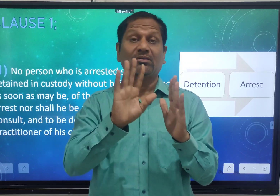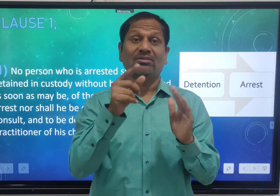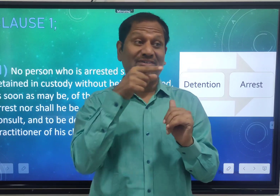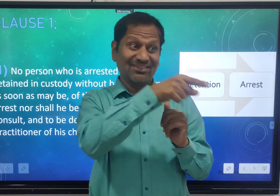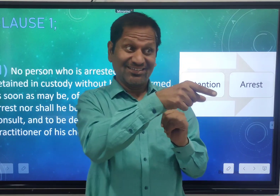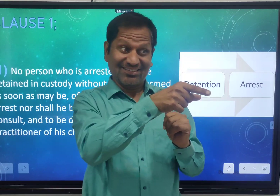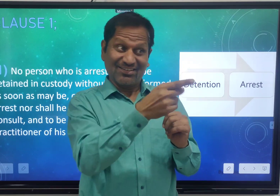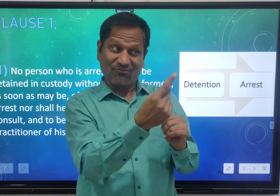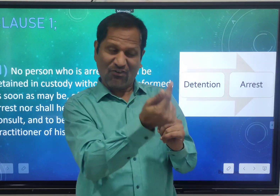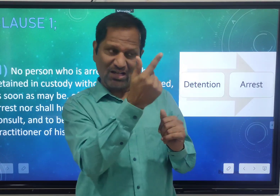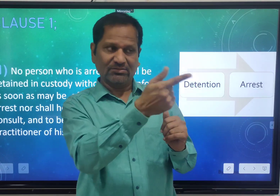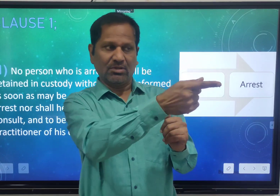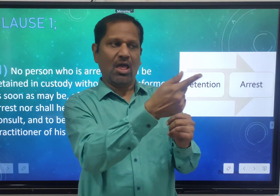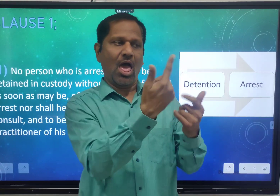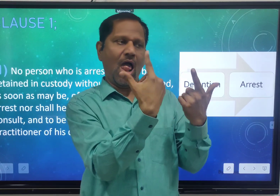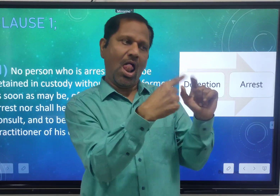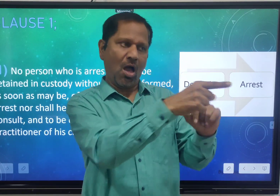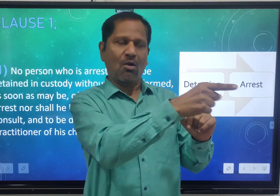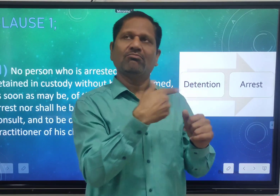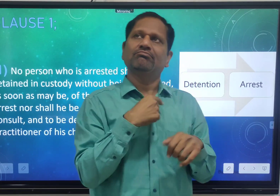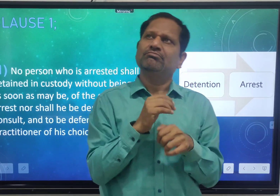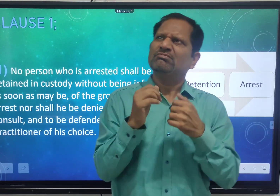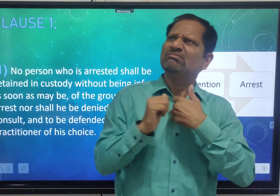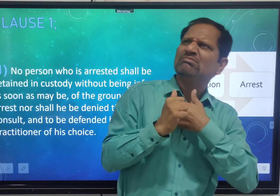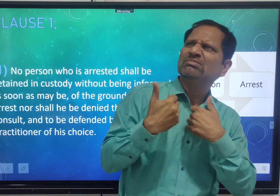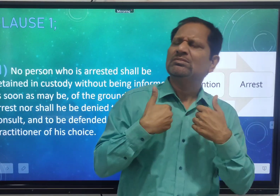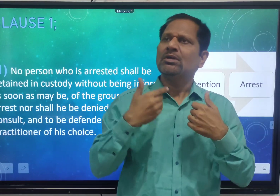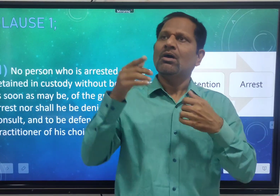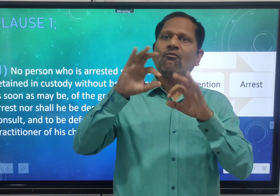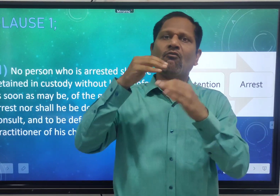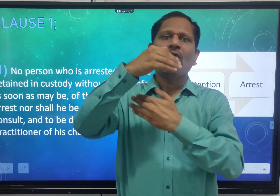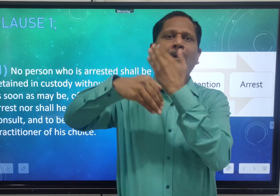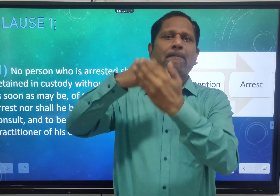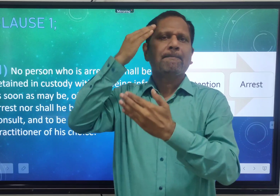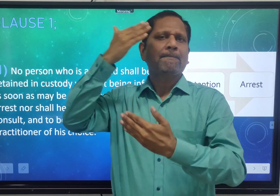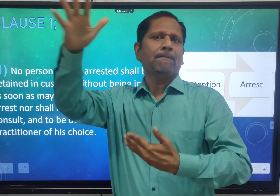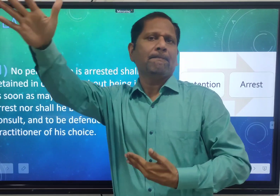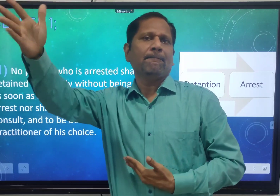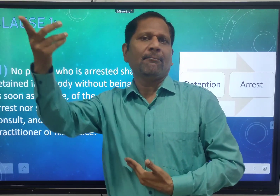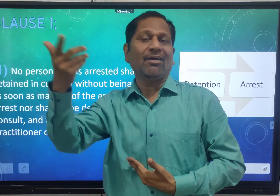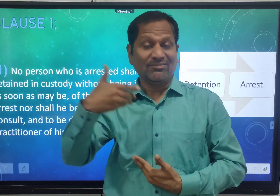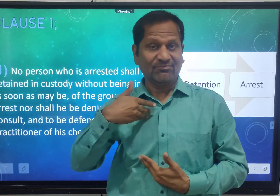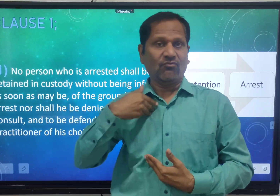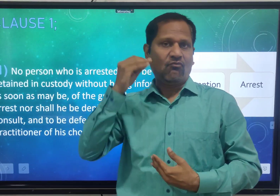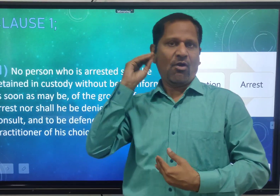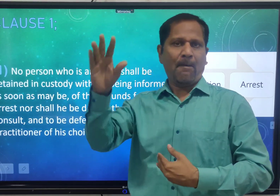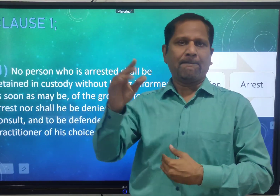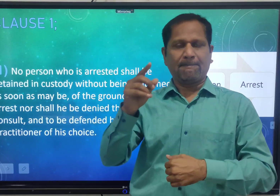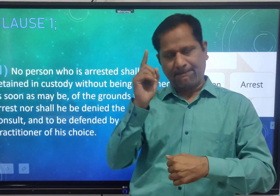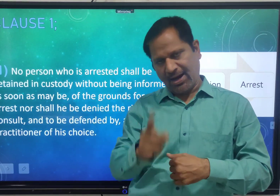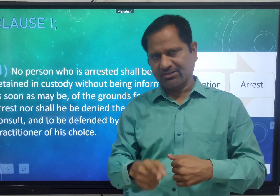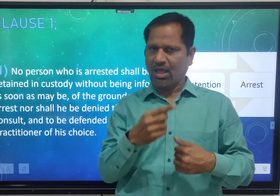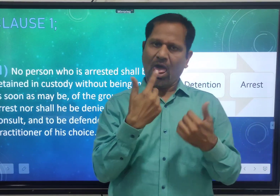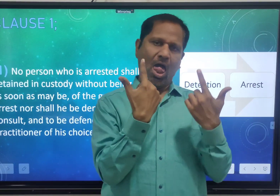वह जान सके, अपने परिवार वालों को सूचना दे सके। और सबसे बड़ी बात यह